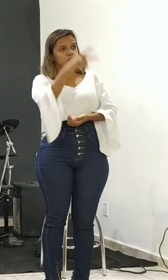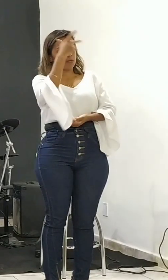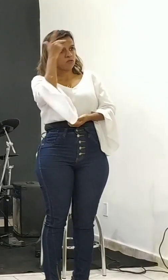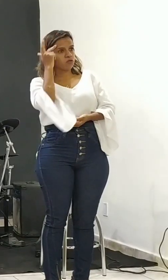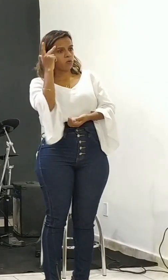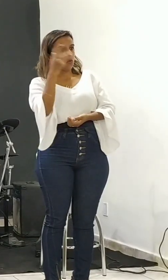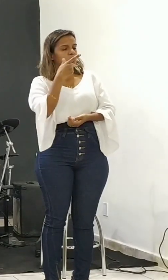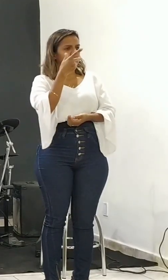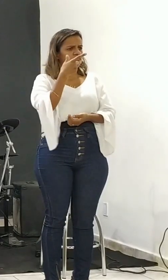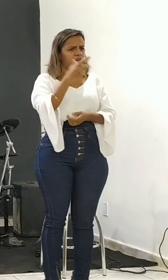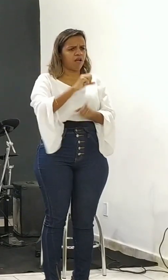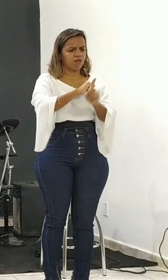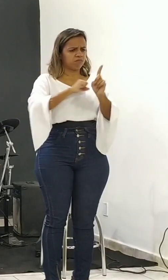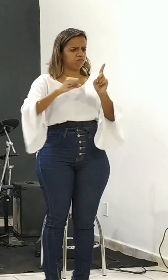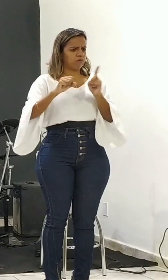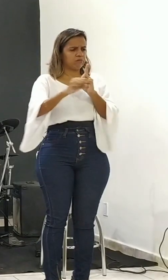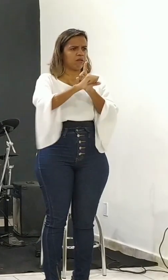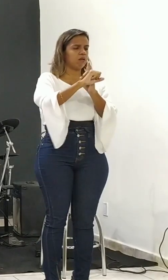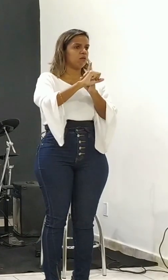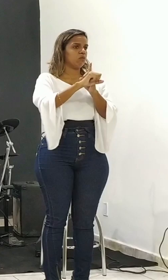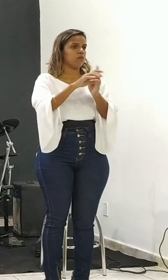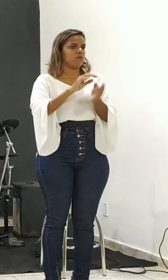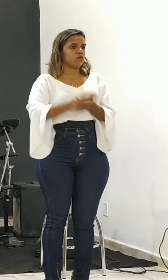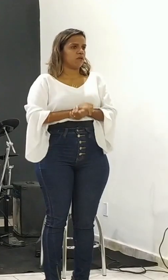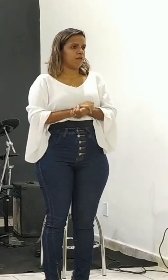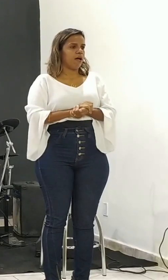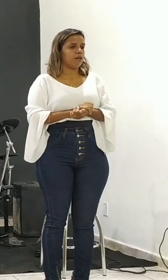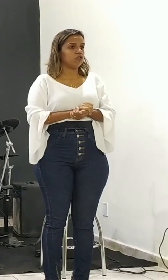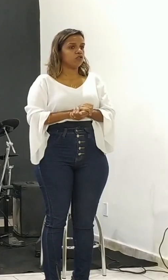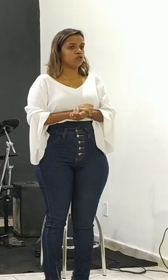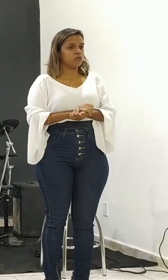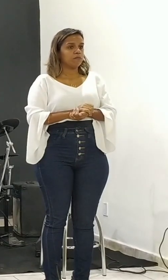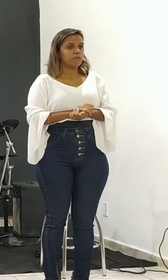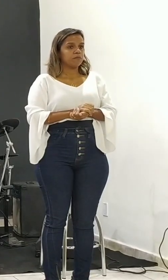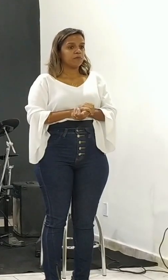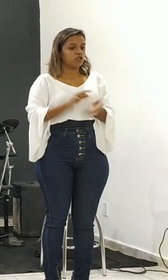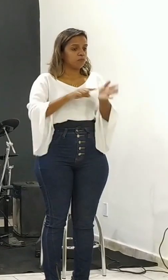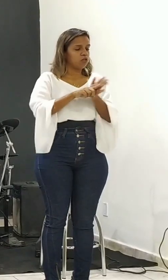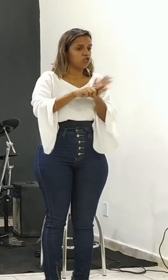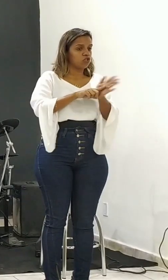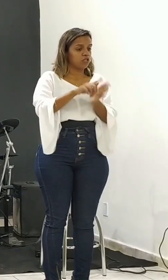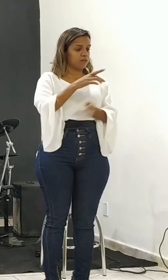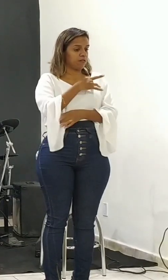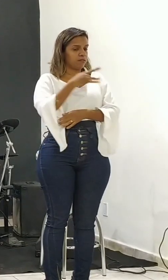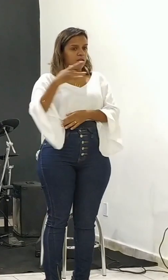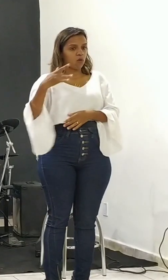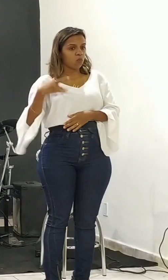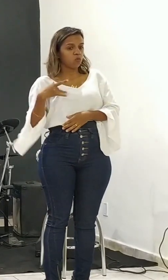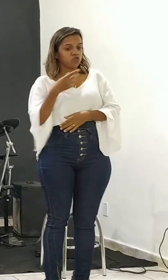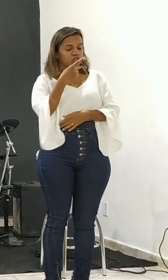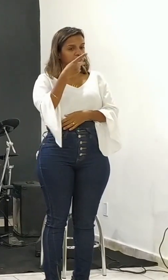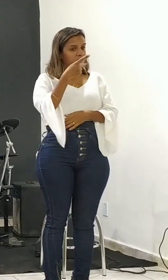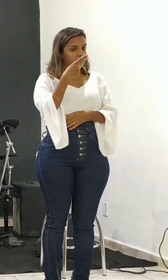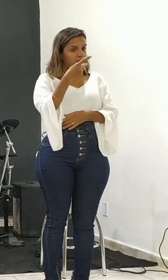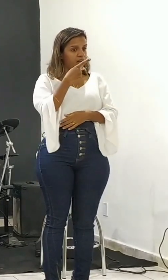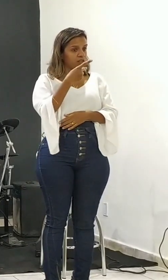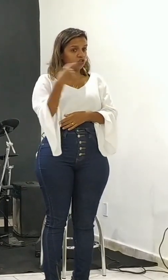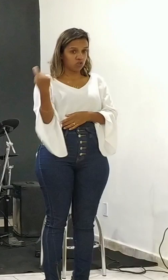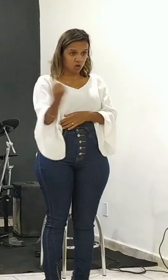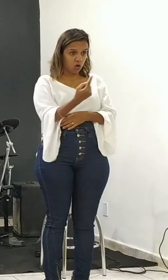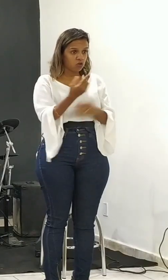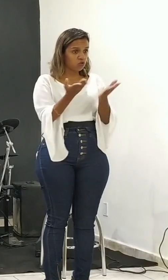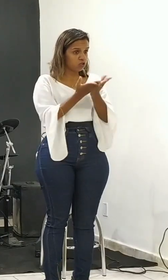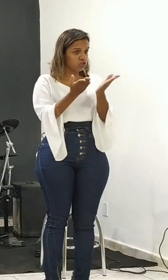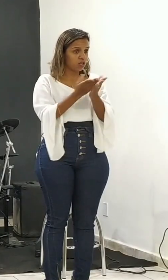da Organização Mundial de Saúde. Não é. O que importa para nós cristãos é o que a Bíblia diz,